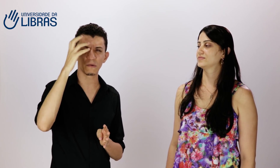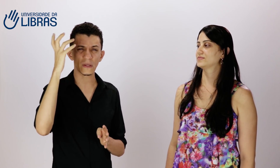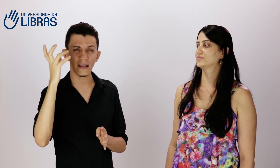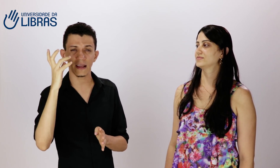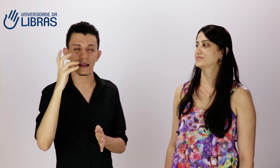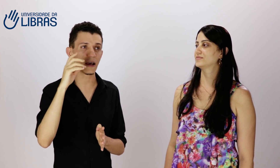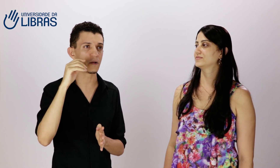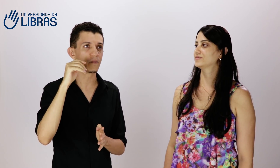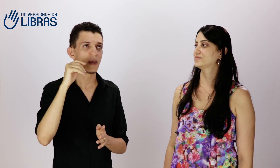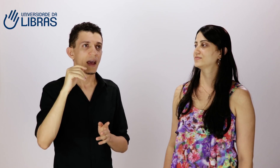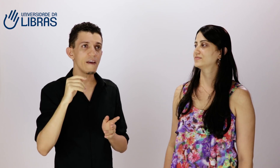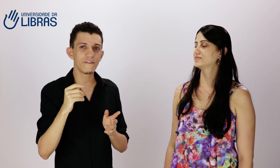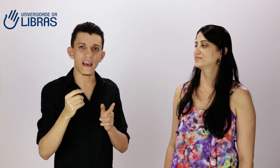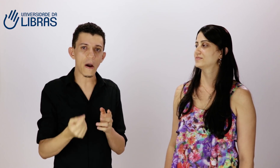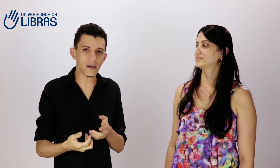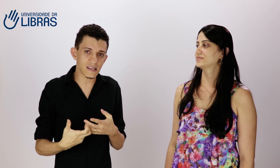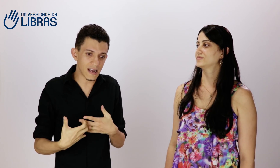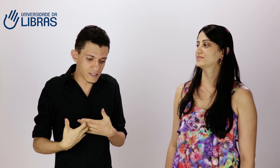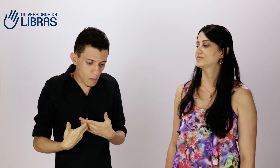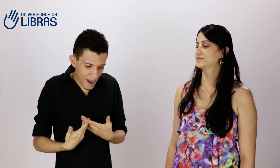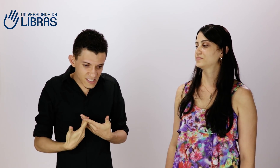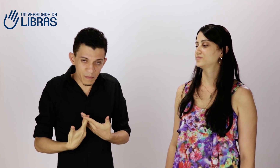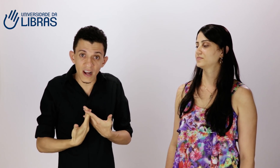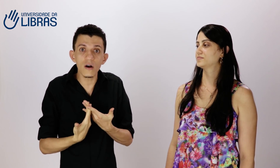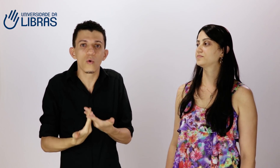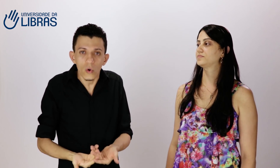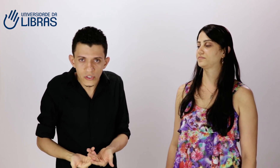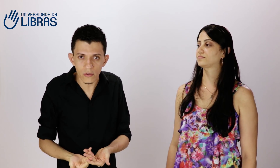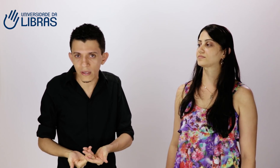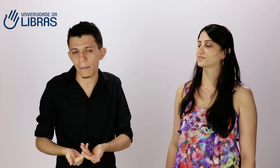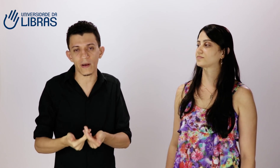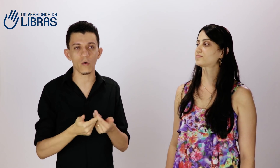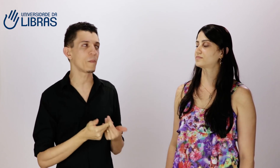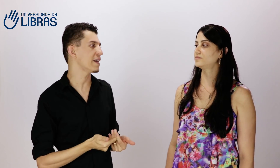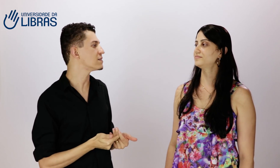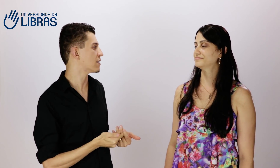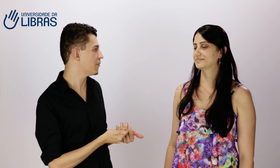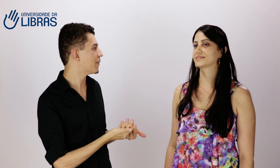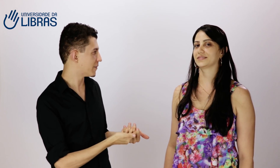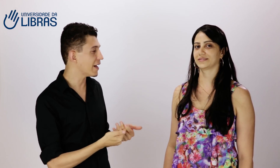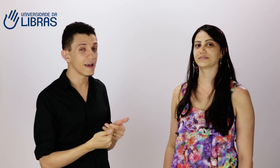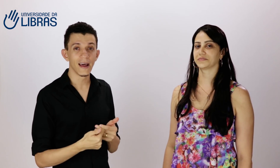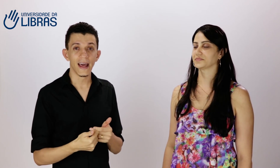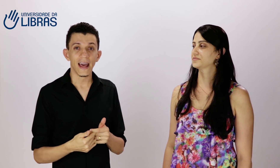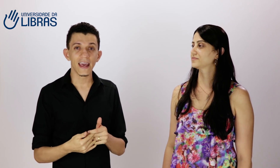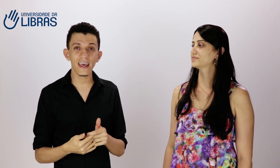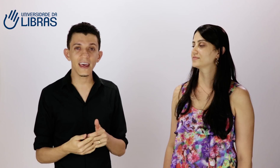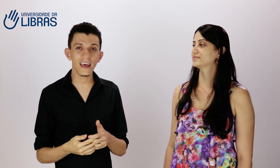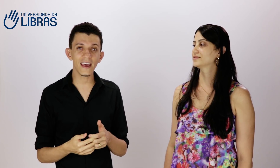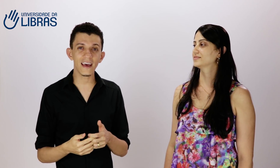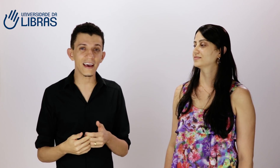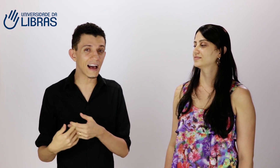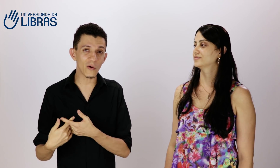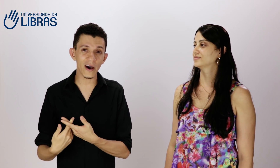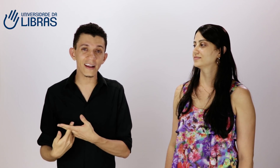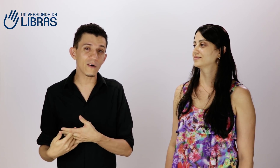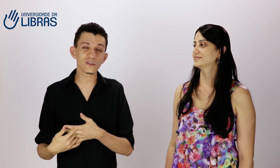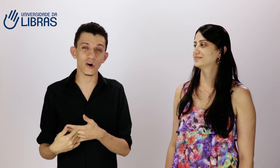está entendendo. Enfim, é uma sensação mais para angústia do que para compreensão, né? E a Luana não só